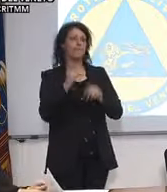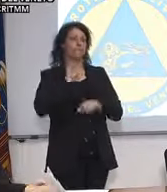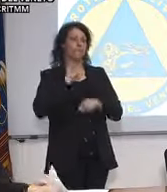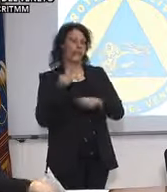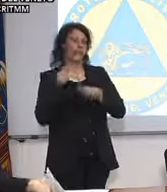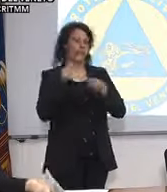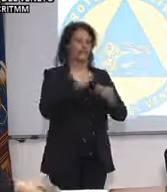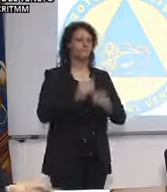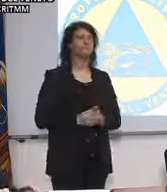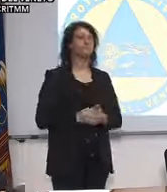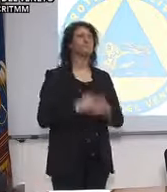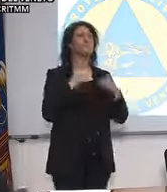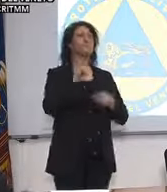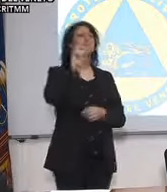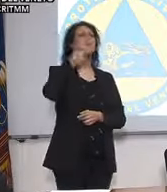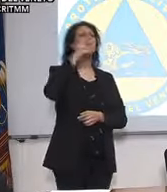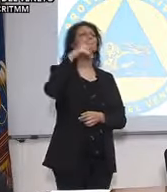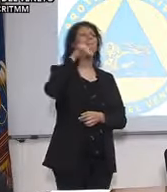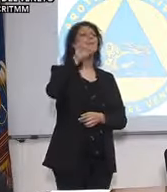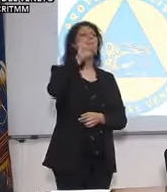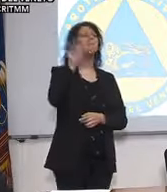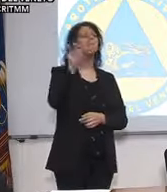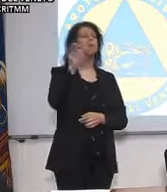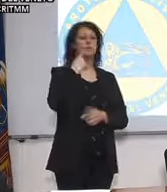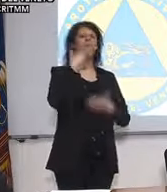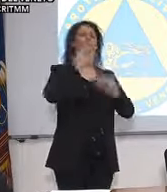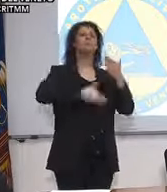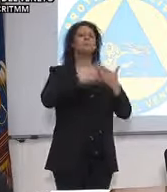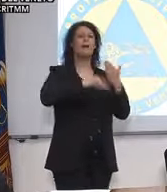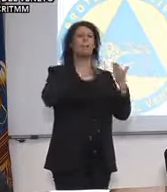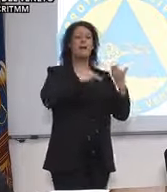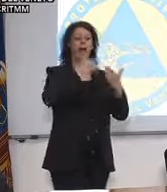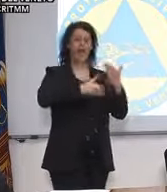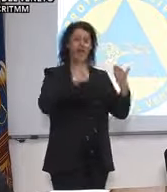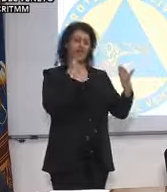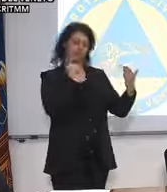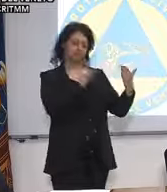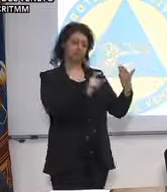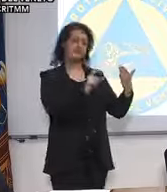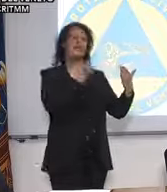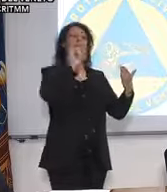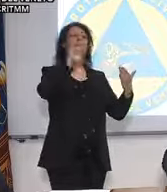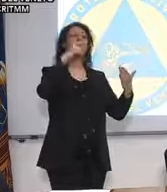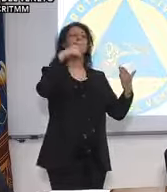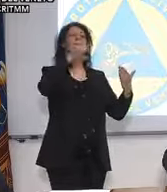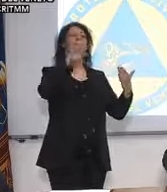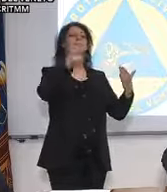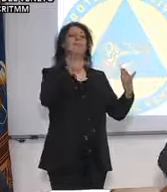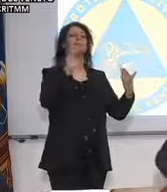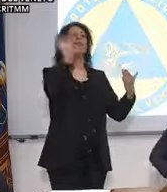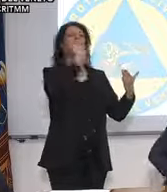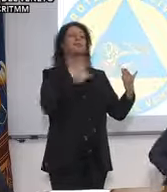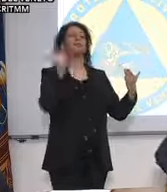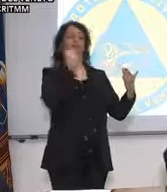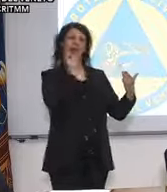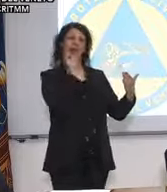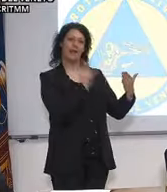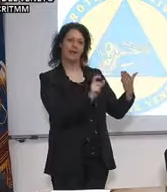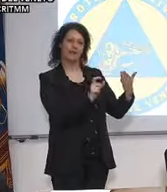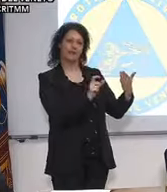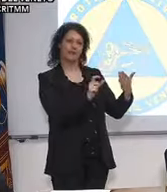mano. Nella busta paga c'è scritto addizionale IRPEF regionale, e giustamente i cittadini mi chiamano ogni volta quando dico